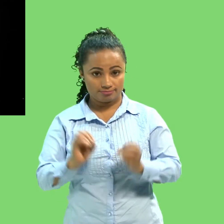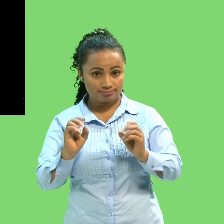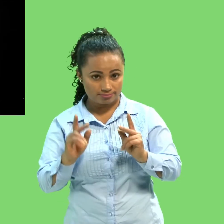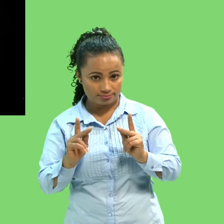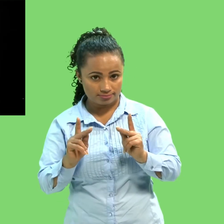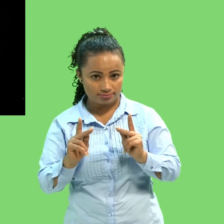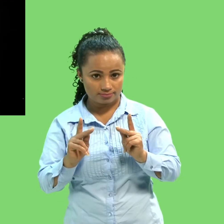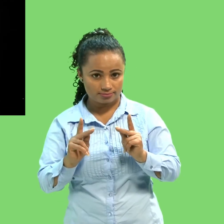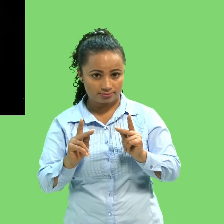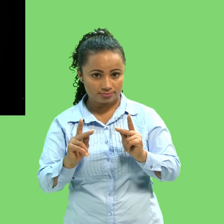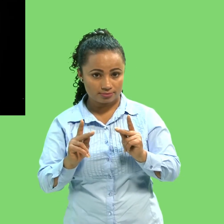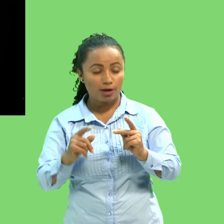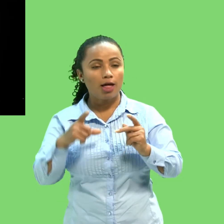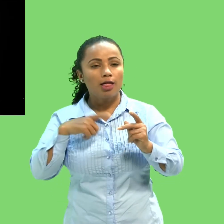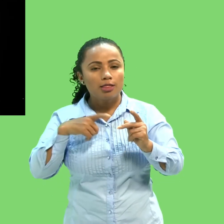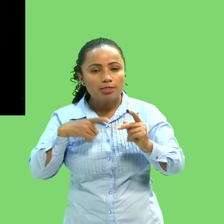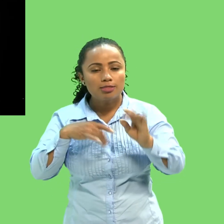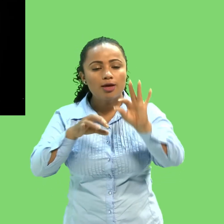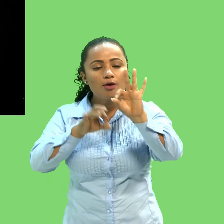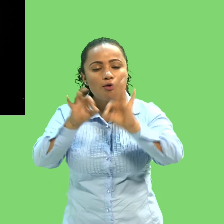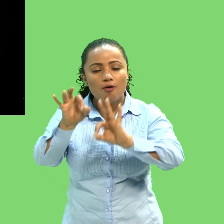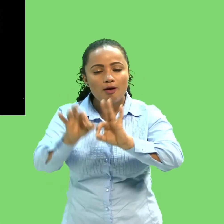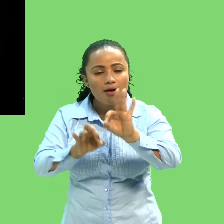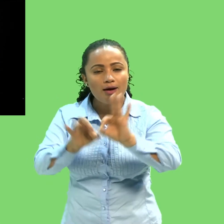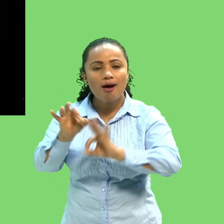Certo? E coordenada.